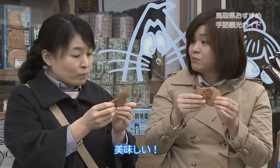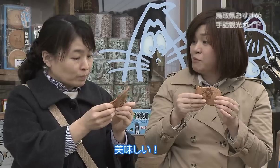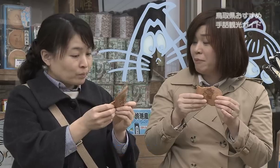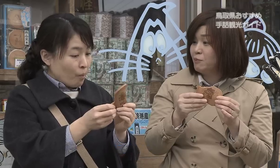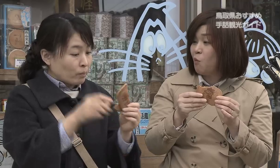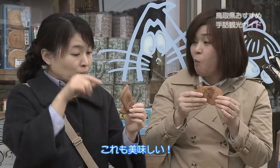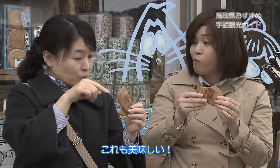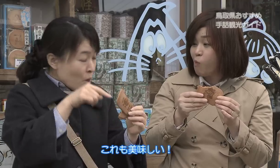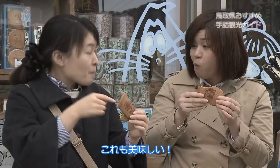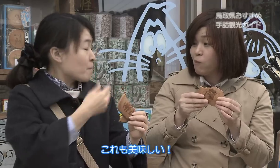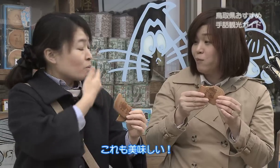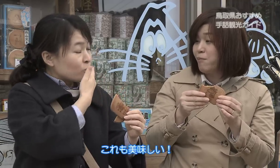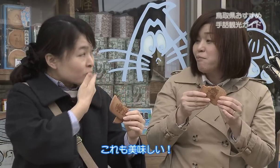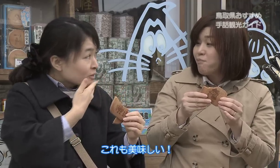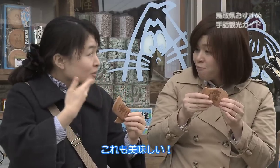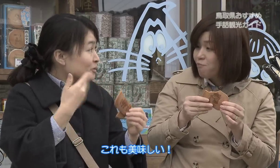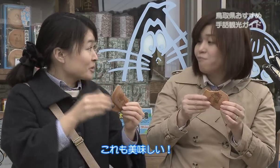美味しいこれも